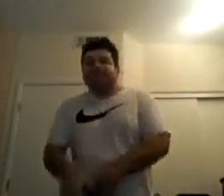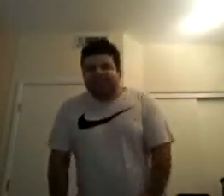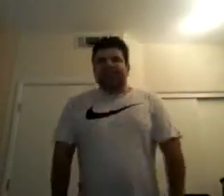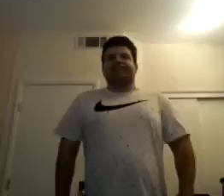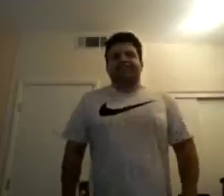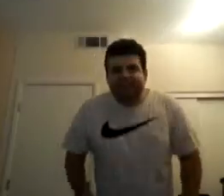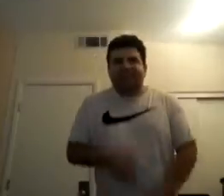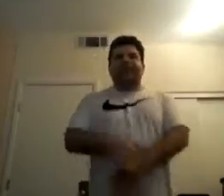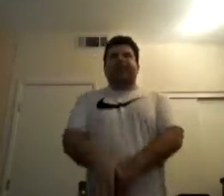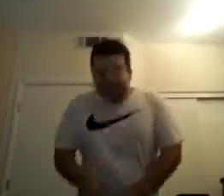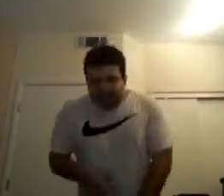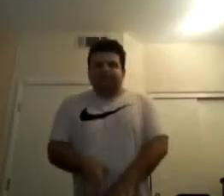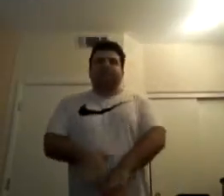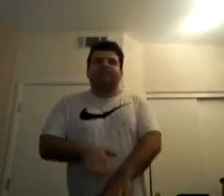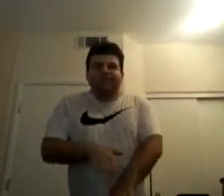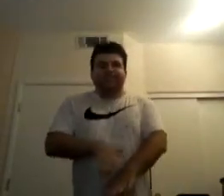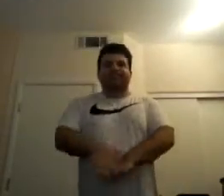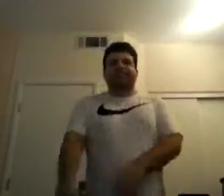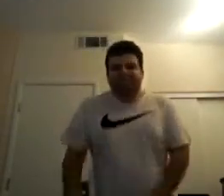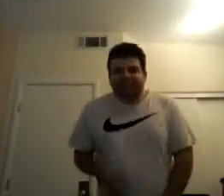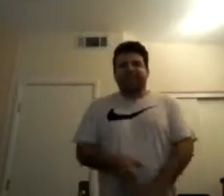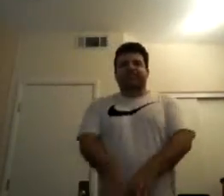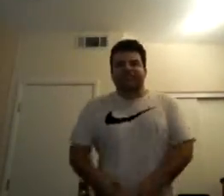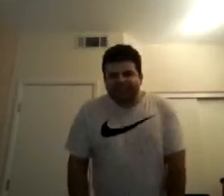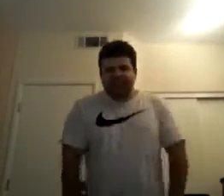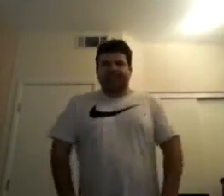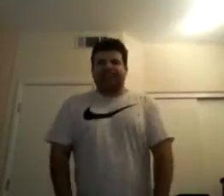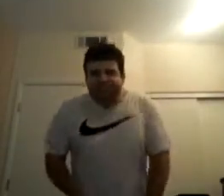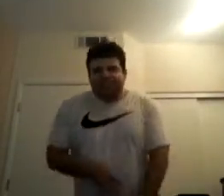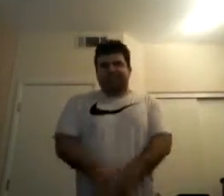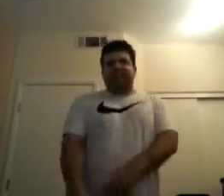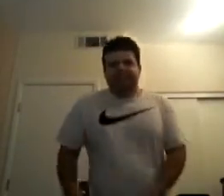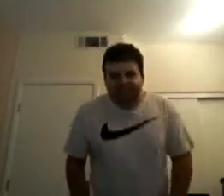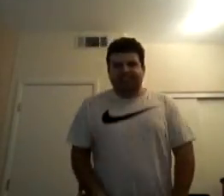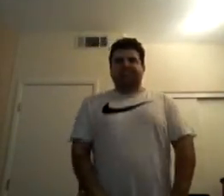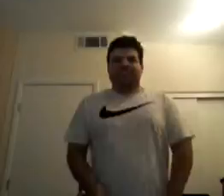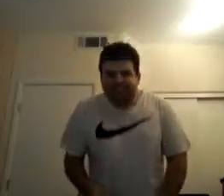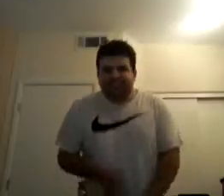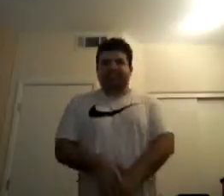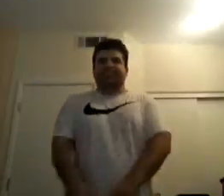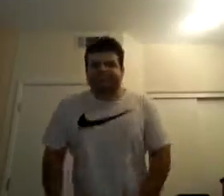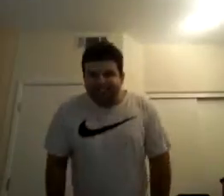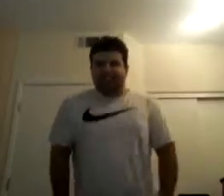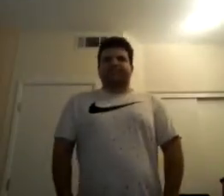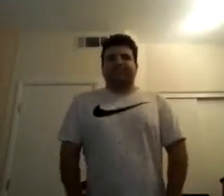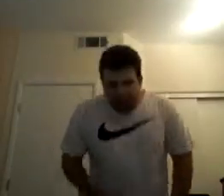ਇਹ ਜੀ ਜਿੰਦਾ ਦੇ ਉਹਦਾ ਪਿਆਸਾ ਹੋਰ ਕੋਈ ਸ਼ਹਿਰ ਪੀਂਦਾ ਦੇ ਸੁੱਤ ਪਿਆਸ ਤੇ ਜੇ ਰੰਤੂ ਲੜਾ ਵਿੱਚ ਨਾ ਨਾ